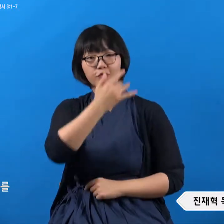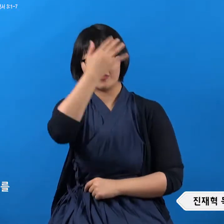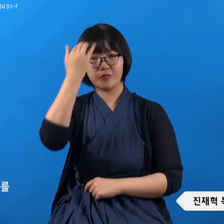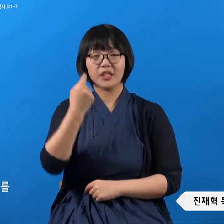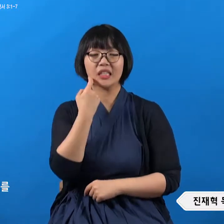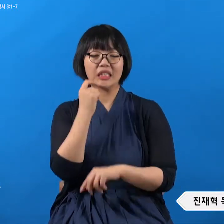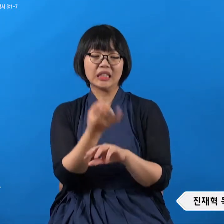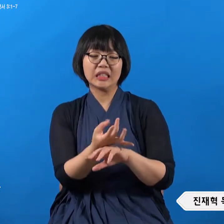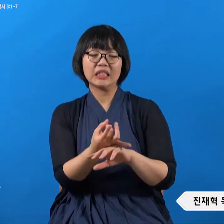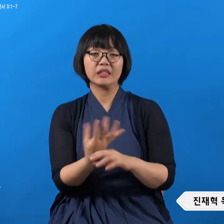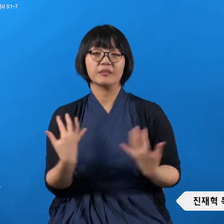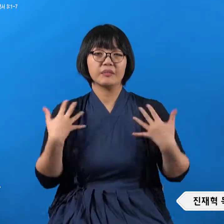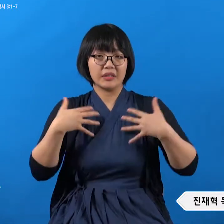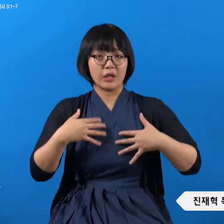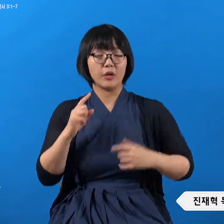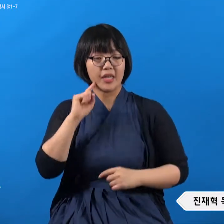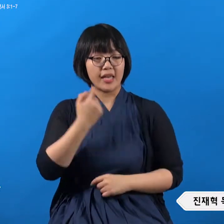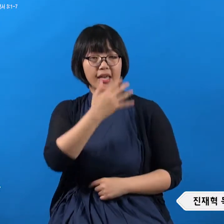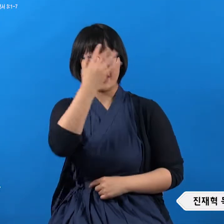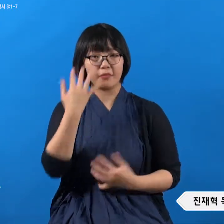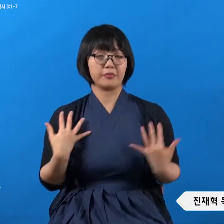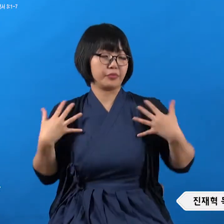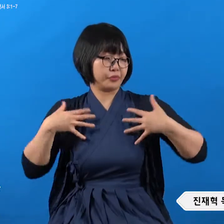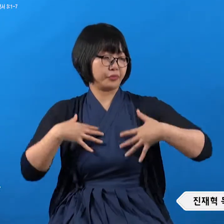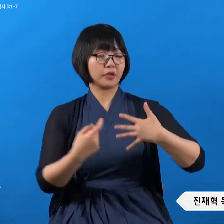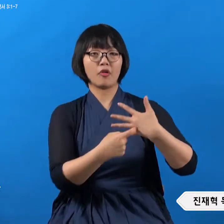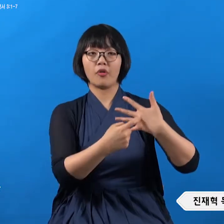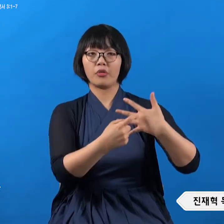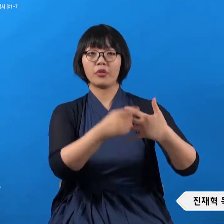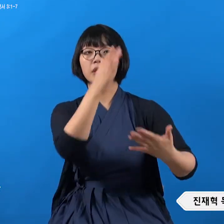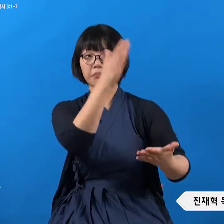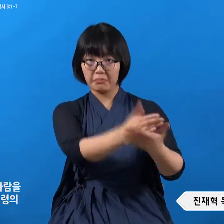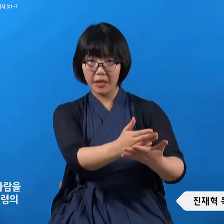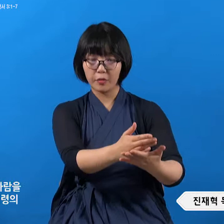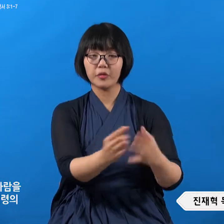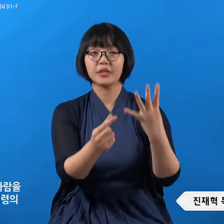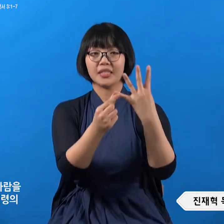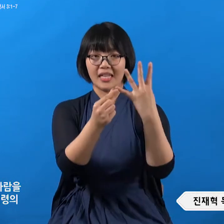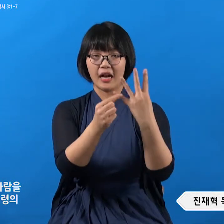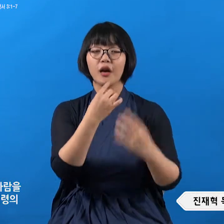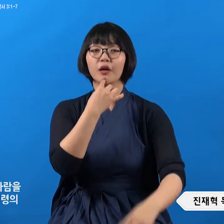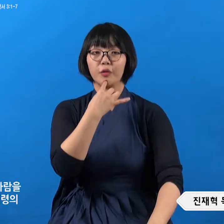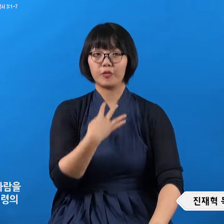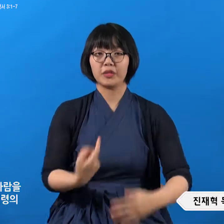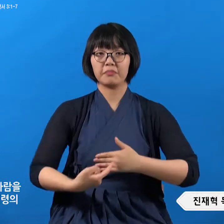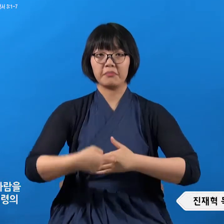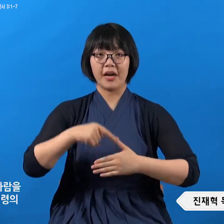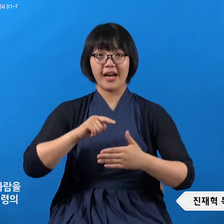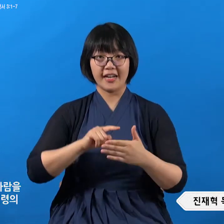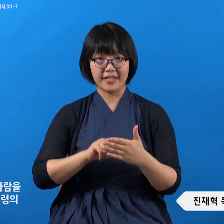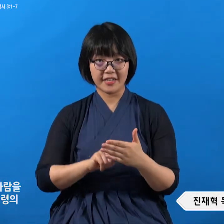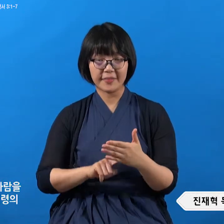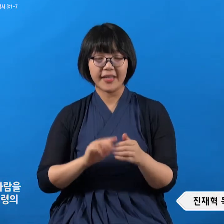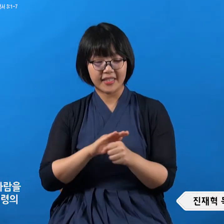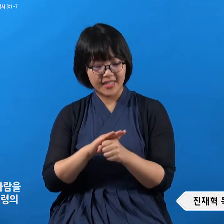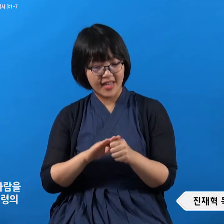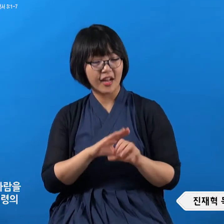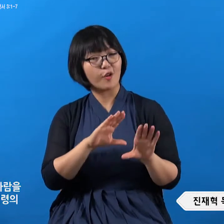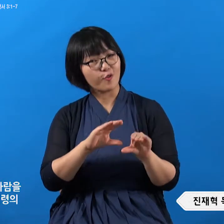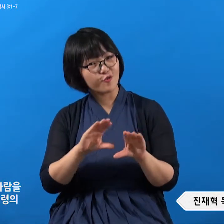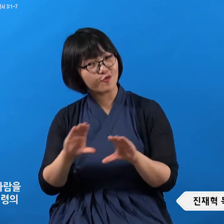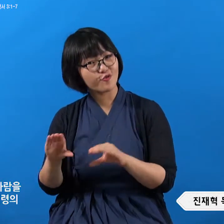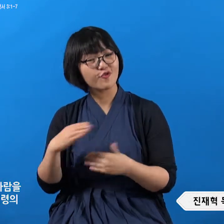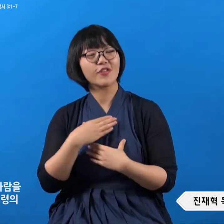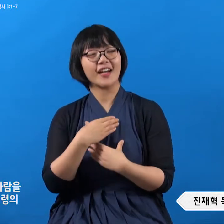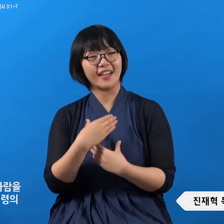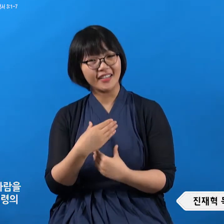금을 차고 아름다운 옷을 입는 외모로 하지 말고 4절 오직 마음에 숨은 사람을